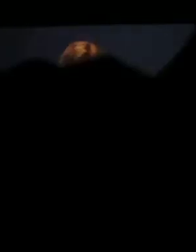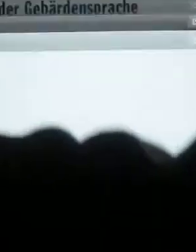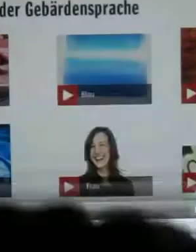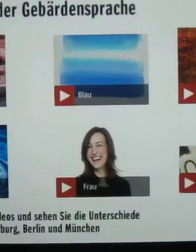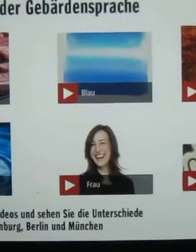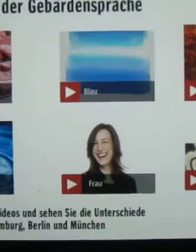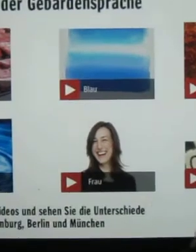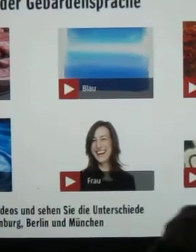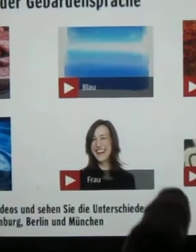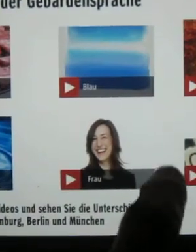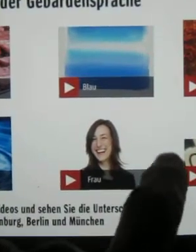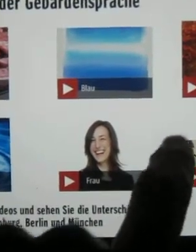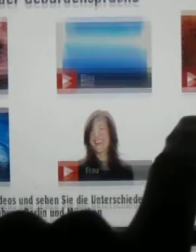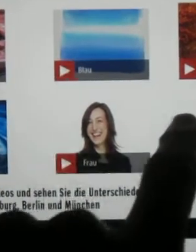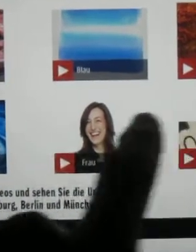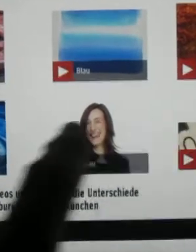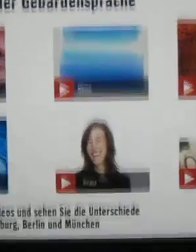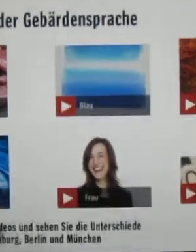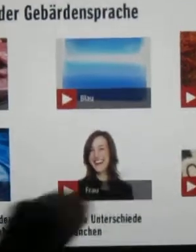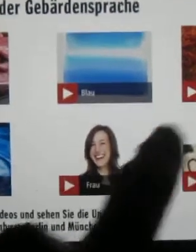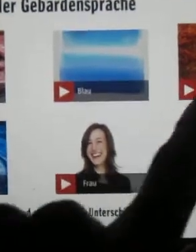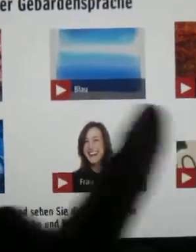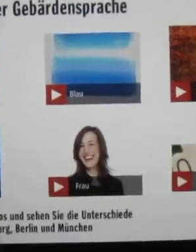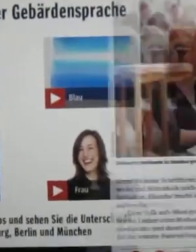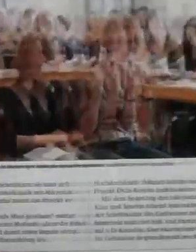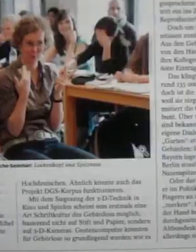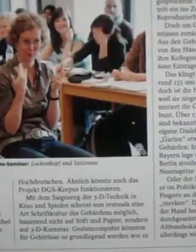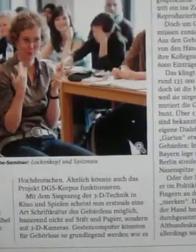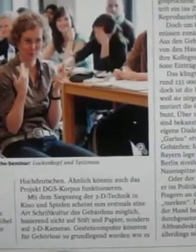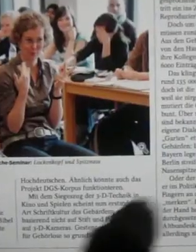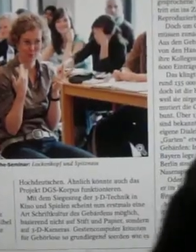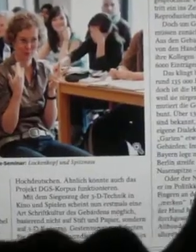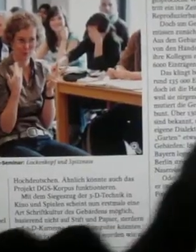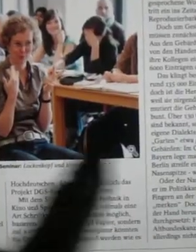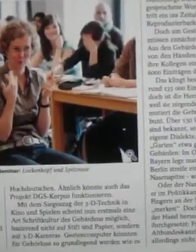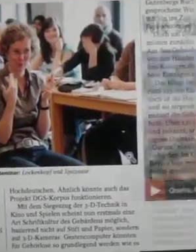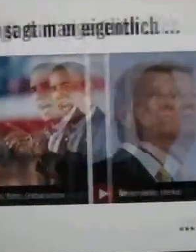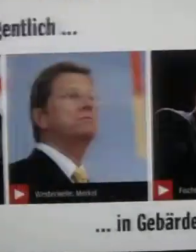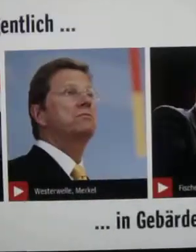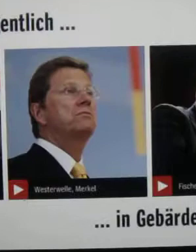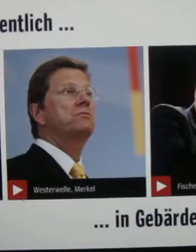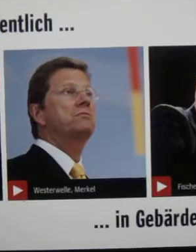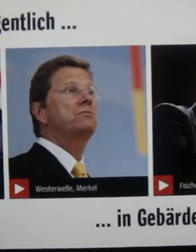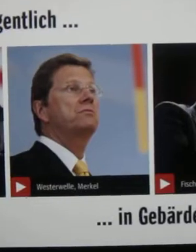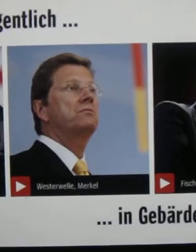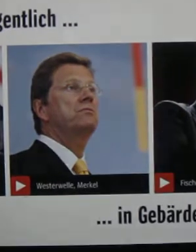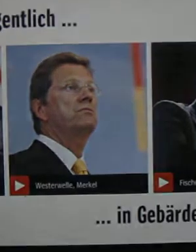Kann man sich also die verschiedenen Begriffe ansehen. Und richtig lustig wird es bei der zweiten